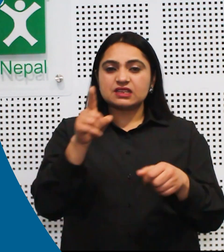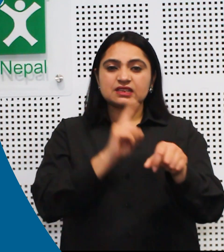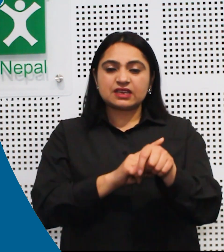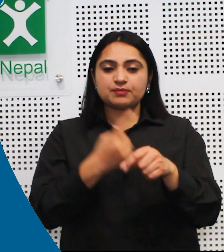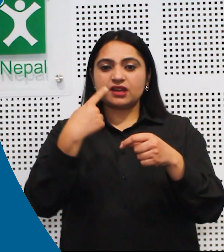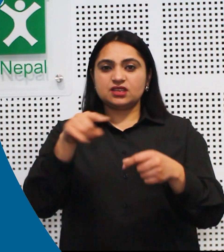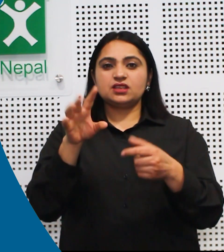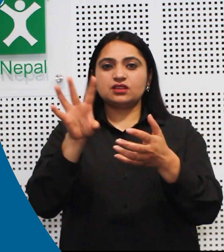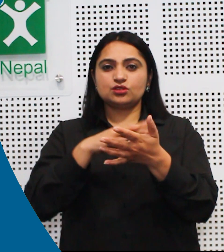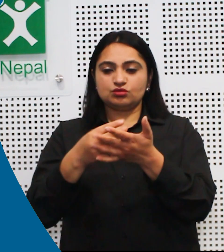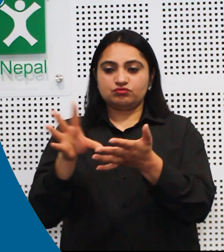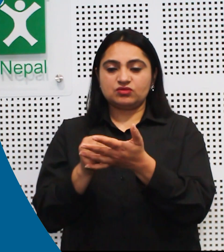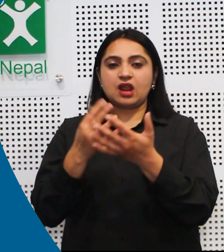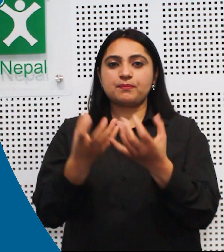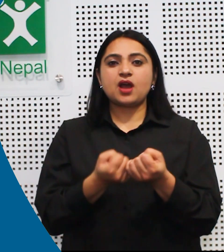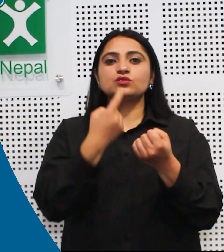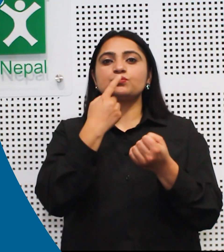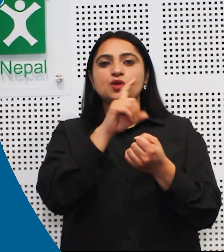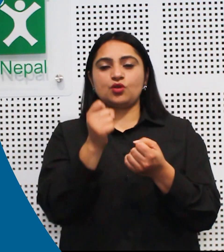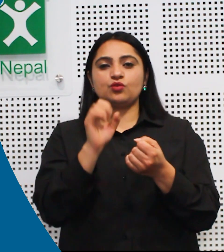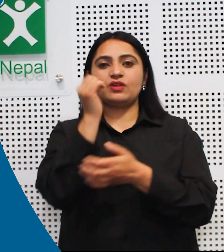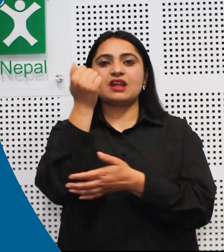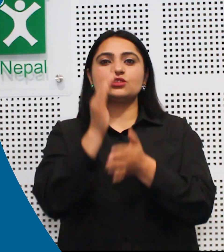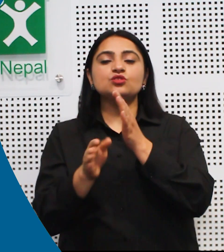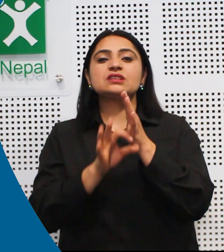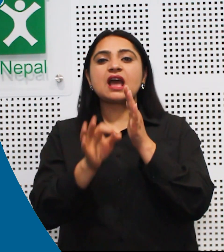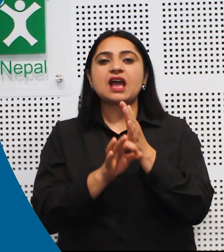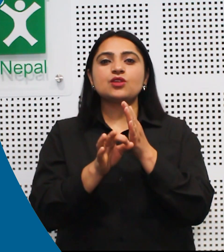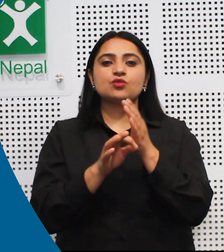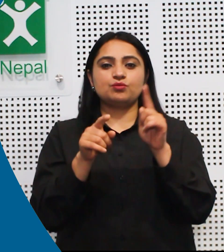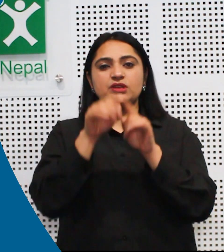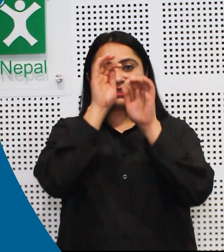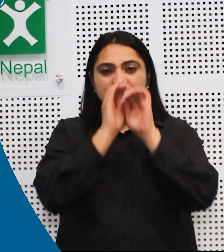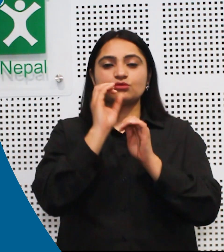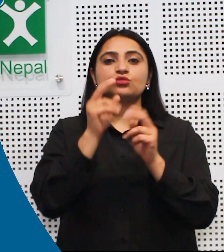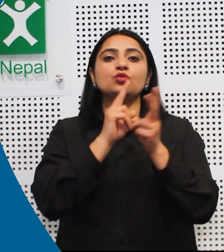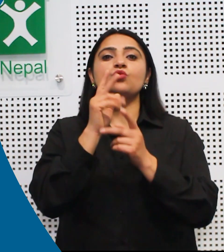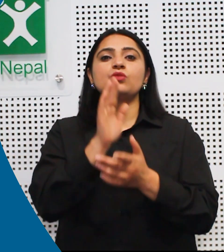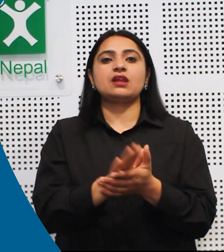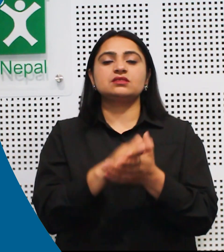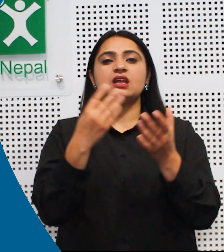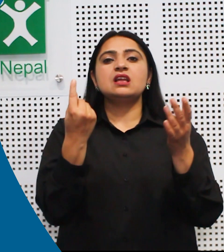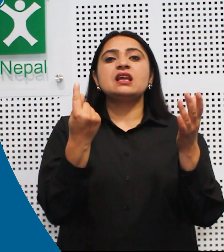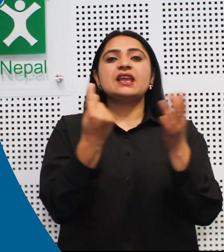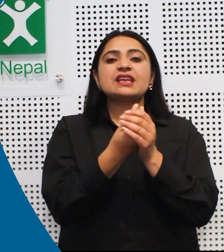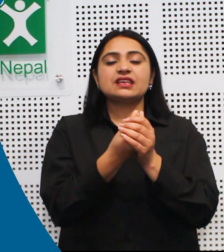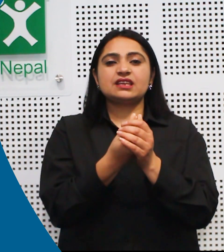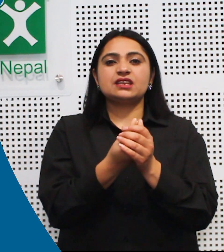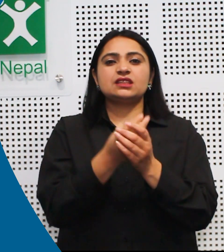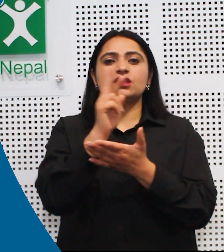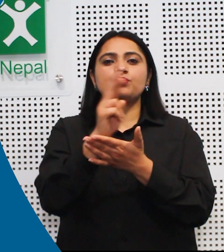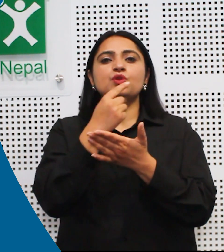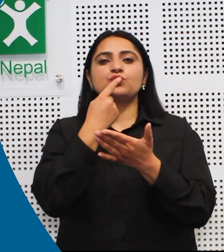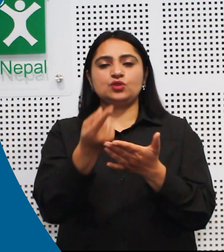त्यो प्रक्रिया पुरा होस् भन्नको लागि राष्ट्रिय योजना आयोग पनि एकदमै हैन यसमा चासो दिएको कुरा हो। जस्तै एकीकृत प्रतिवेदन भनौँ न,